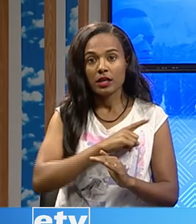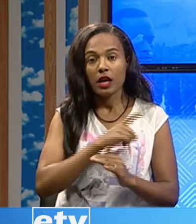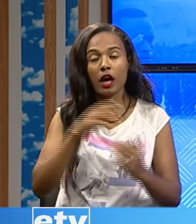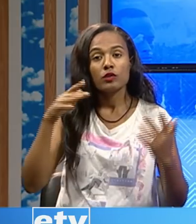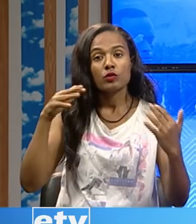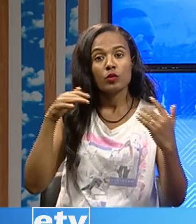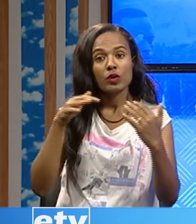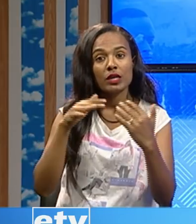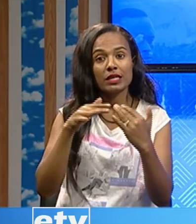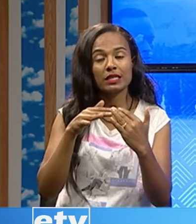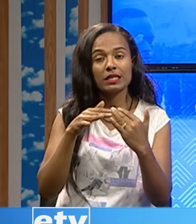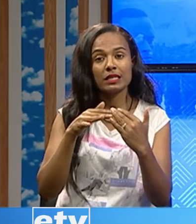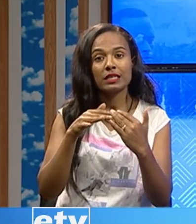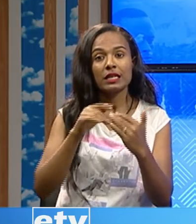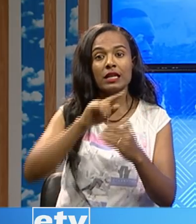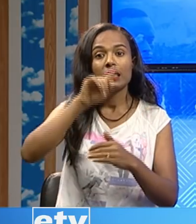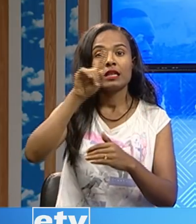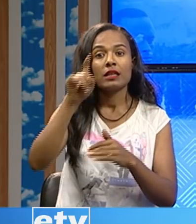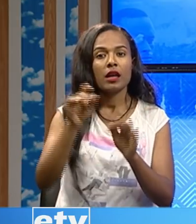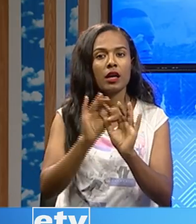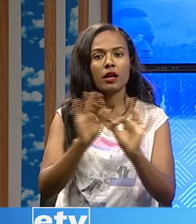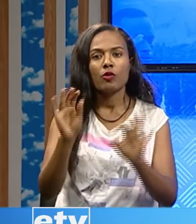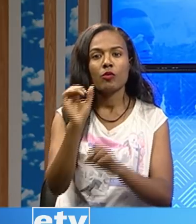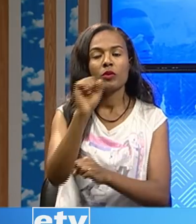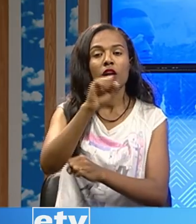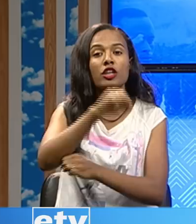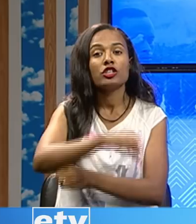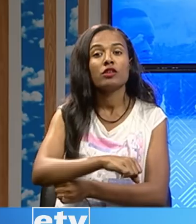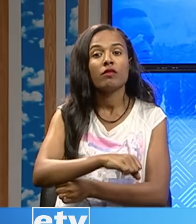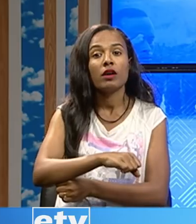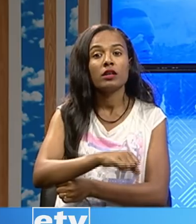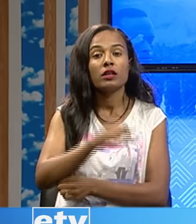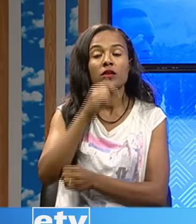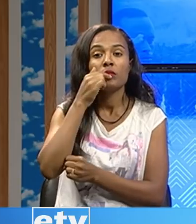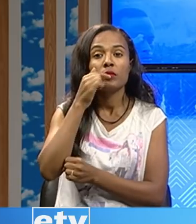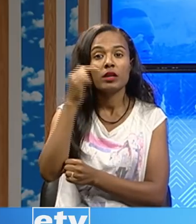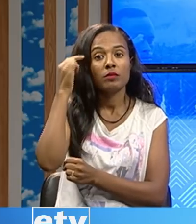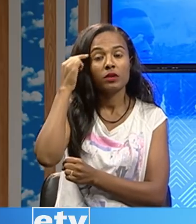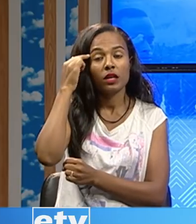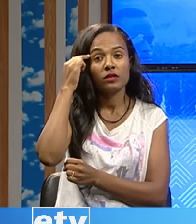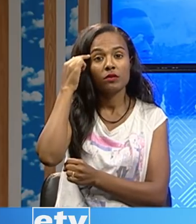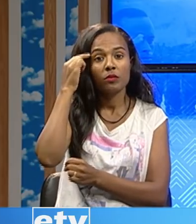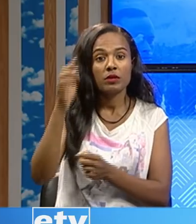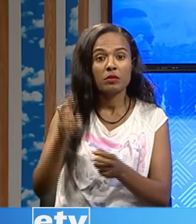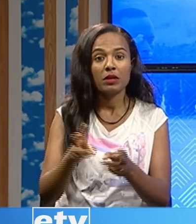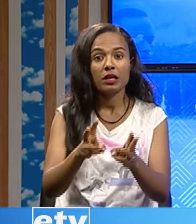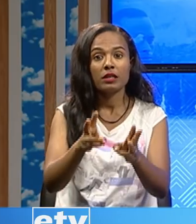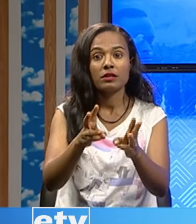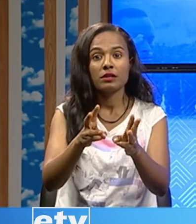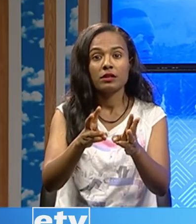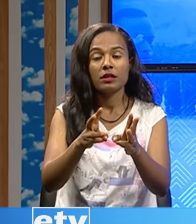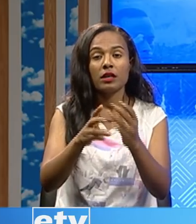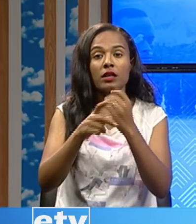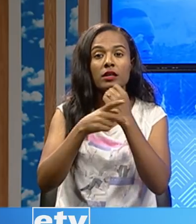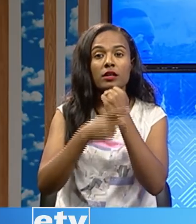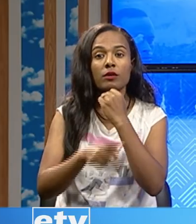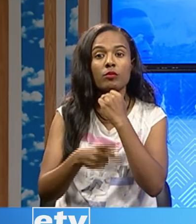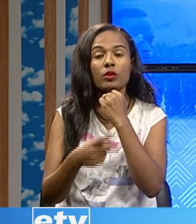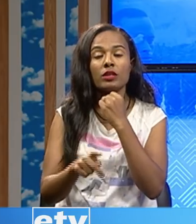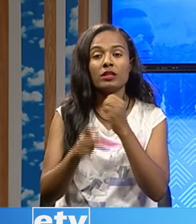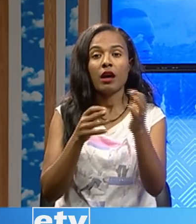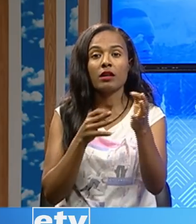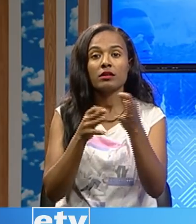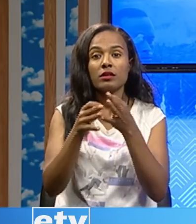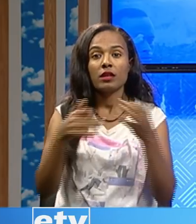ጦርነት ጥያቄ የለውም እናሸንፋለን ብለን ምናስብበት መንገድ የፖለቲካል